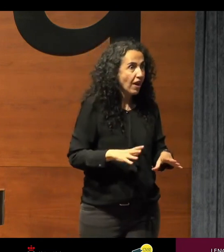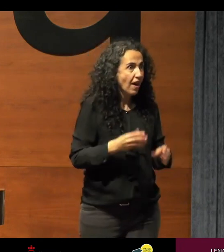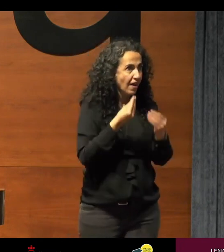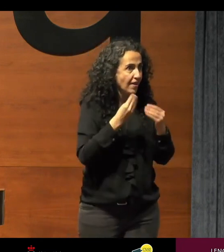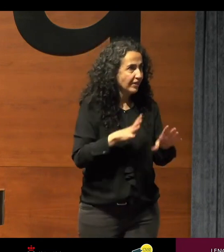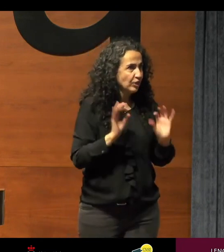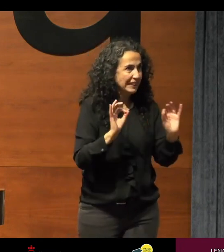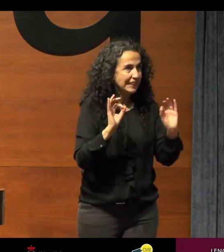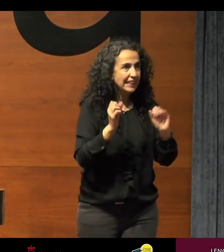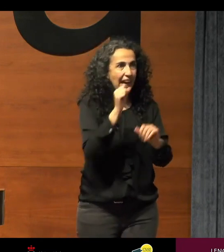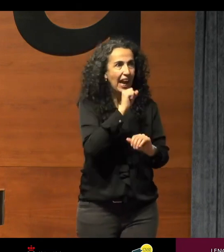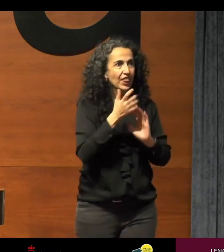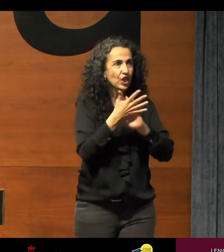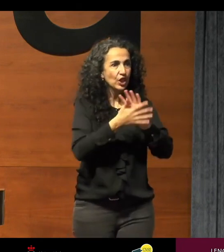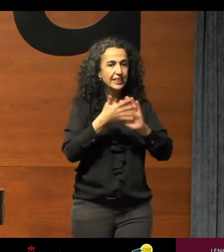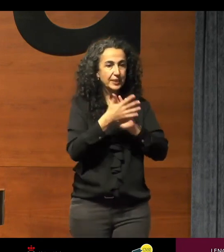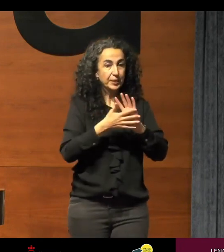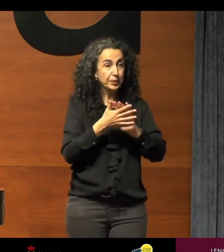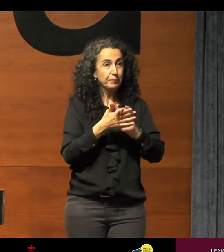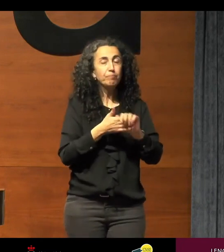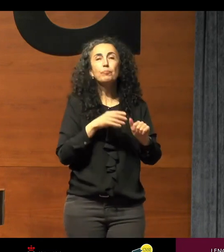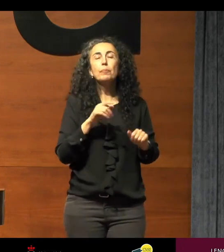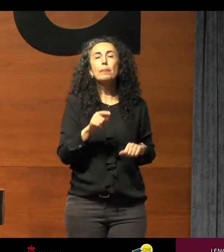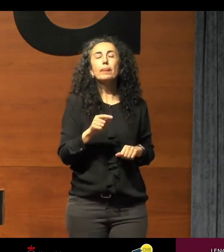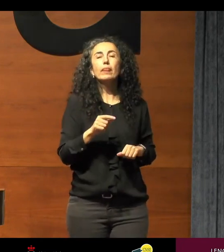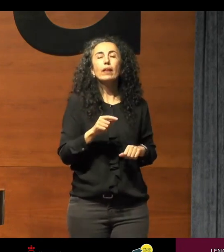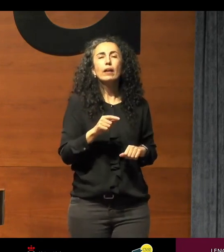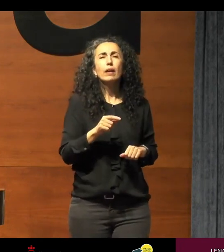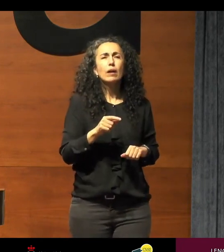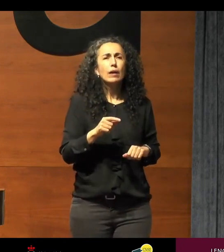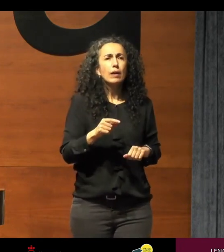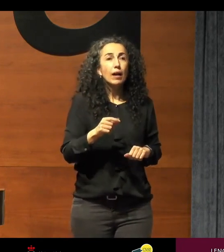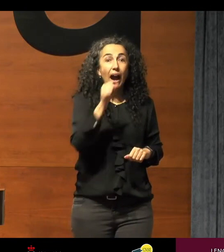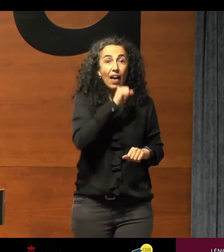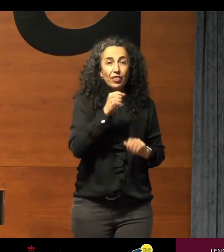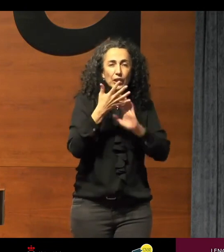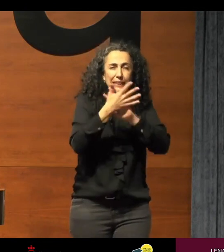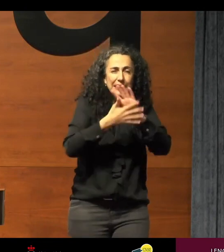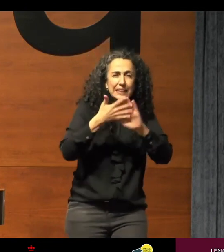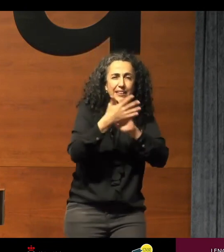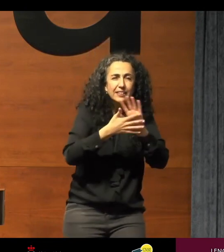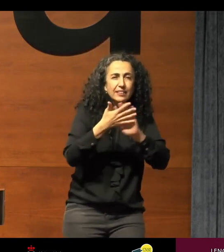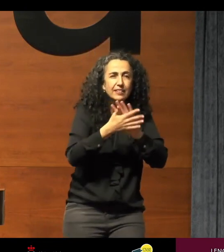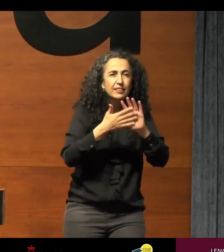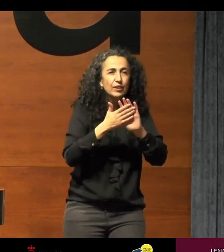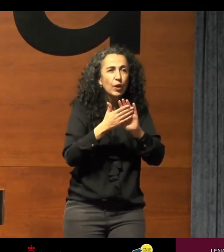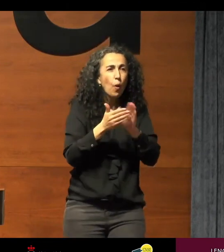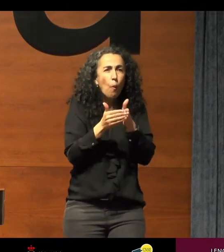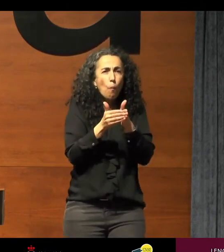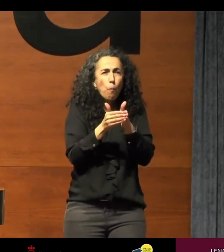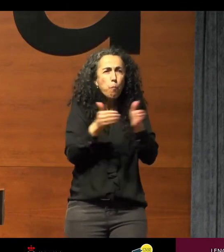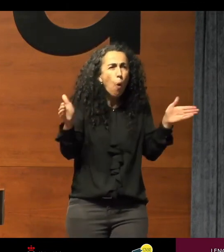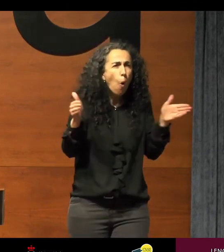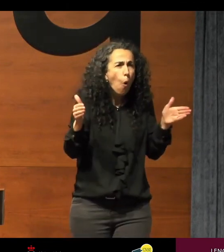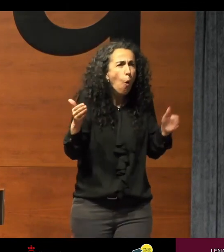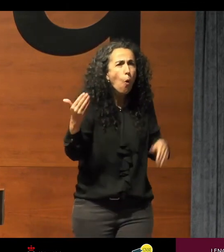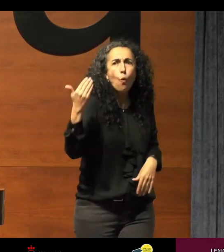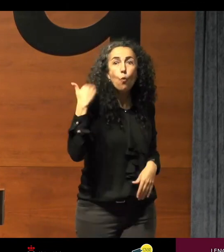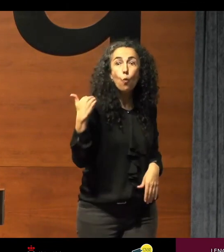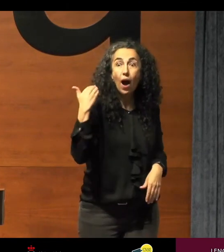¿Y cuál ha sido esa evolución histórica que han seguido los festivales de canciones signadas? Sus